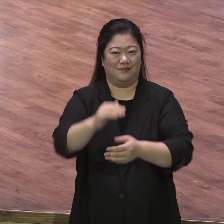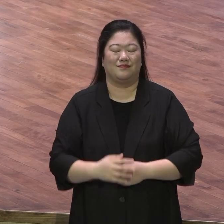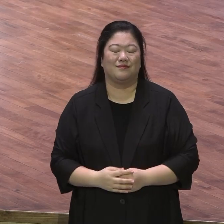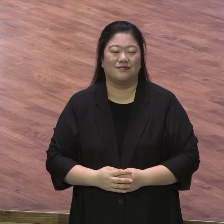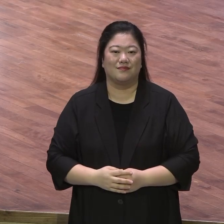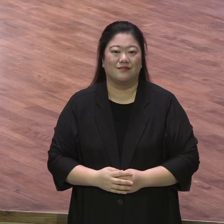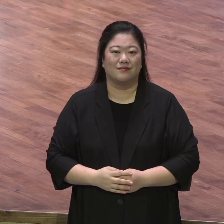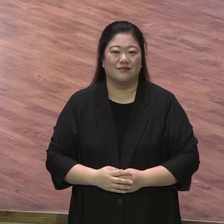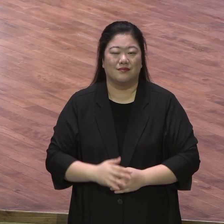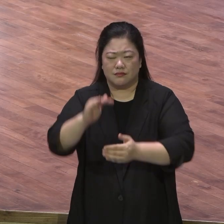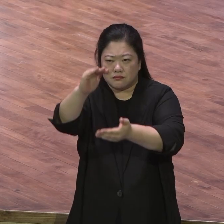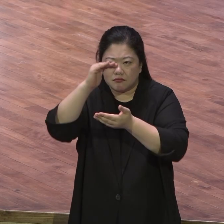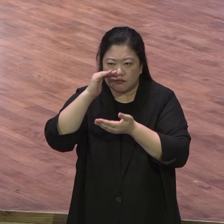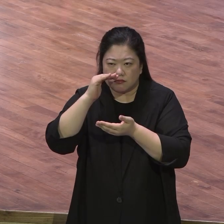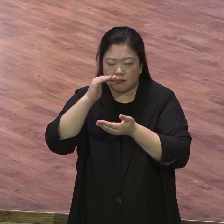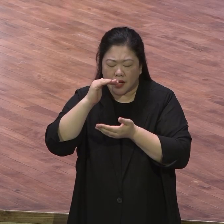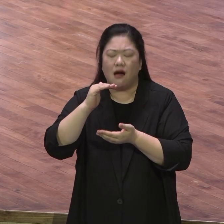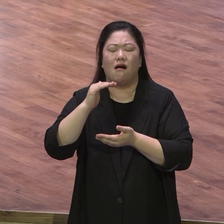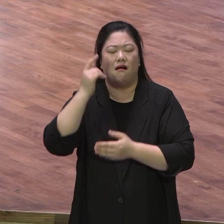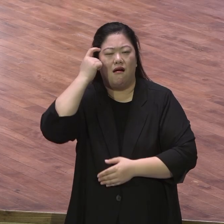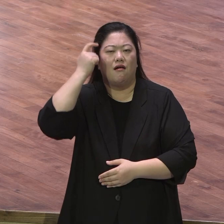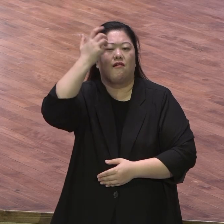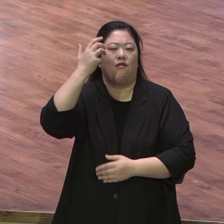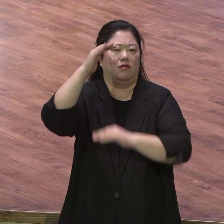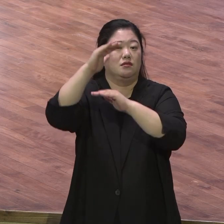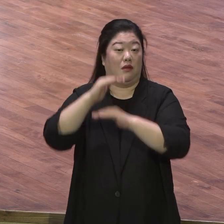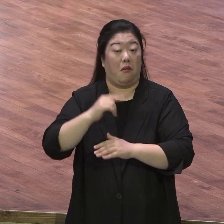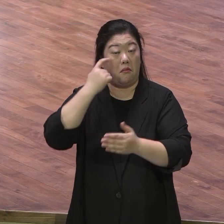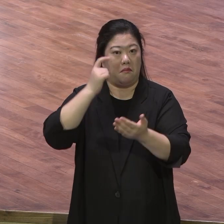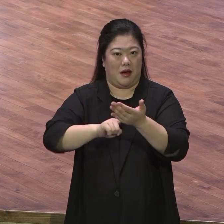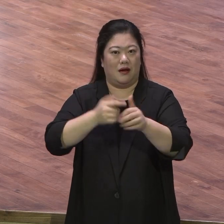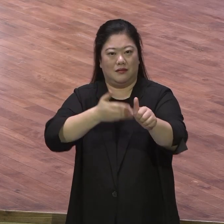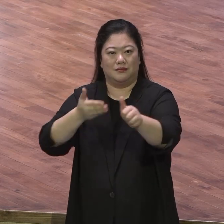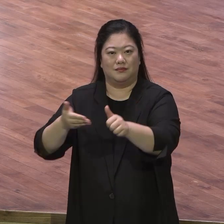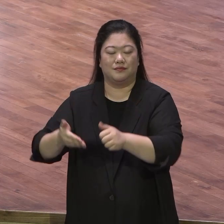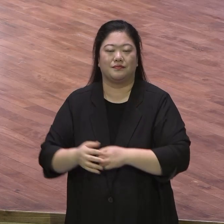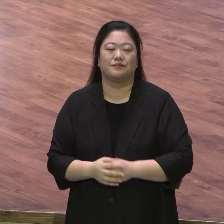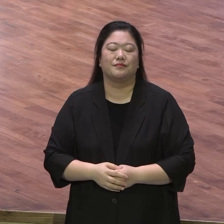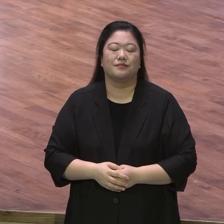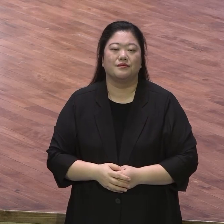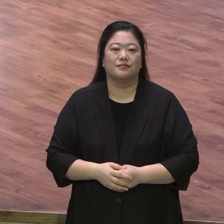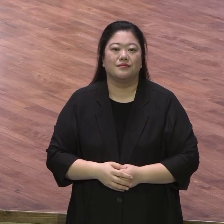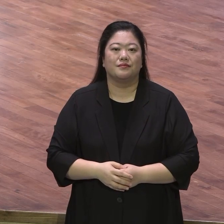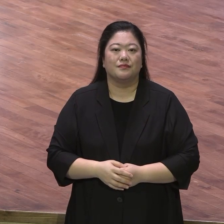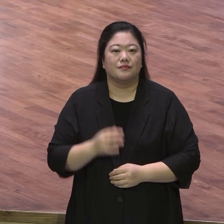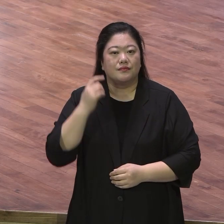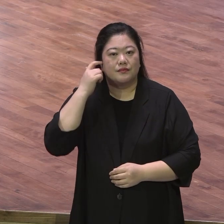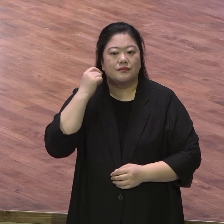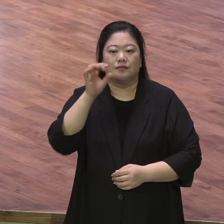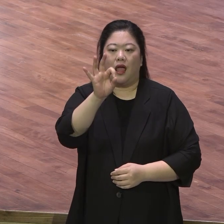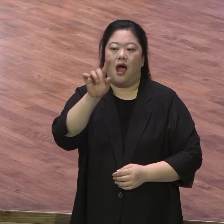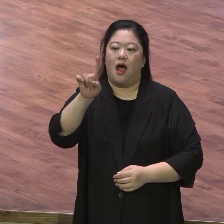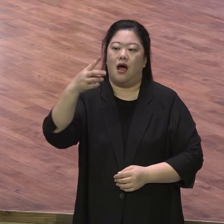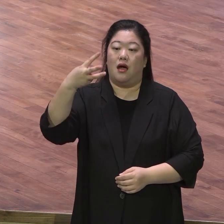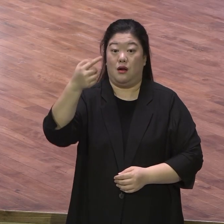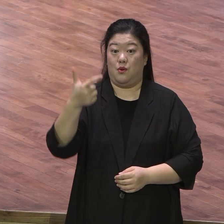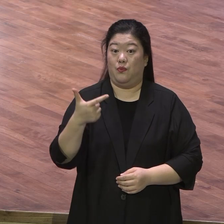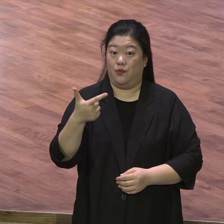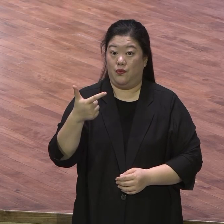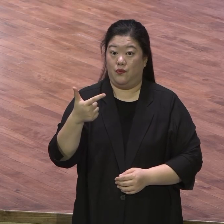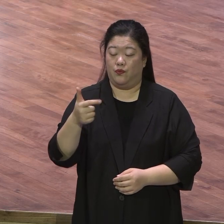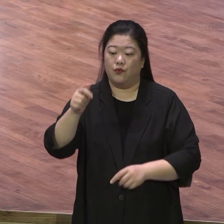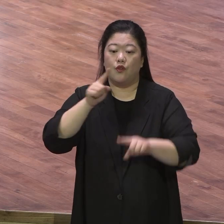영적 교훈을 주고 있습니다. 사실 아론의 상난 지팡이가 은약괴